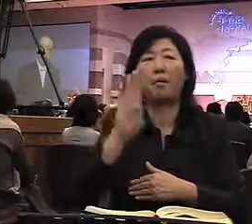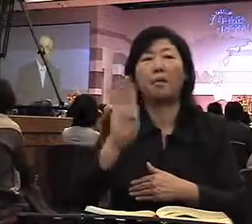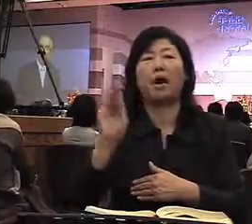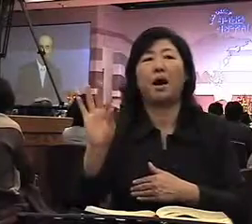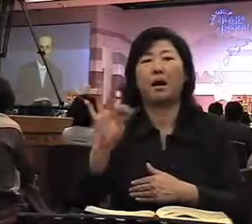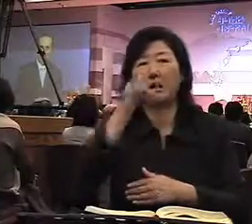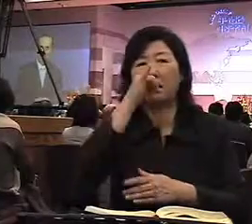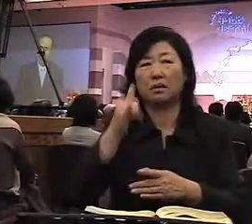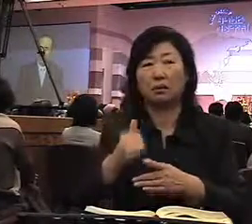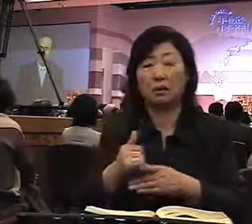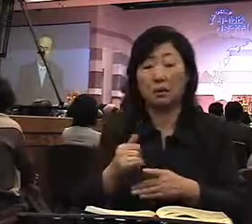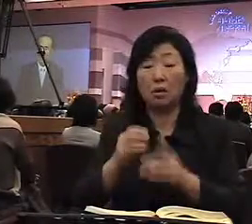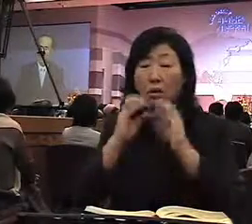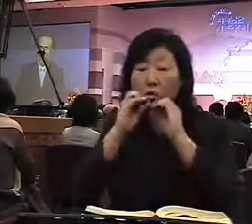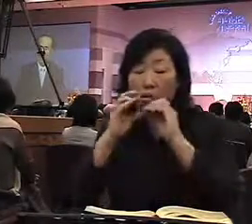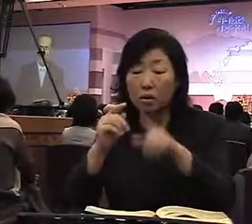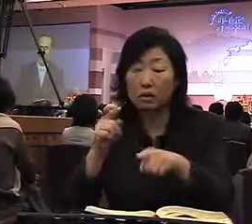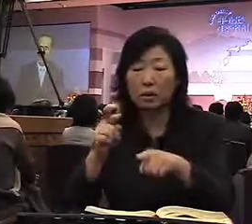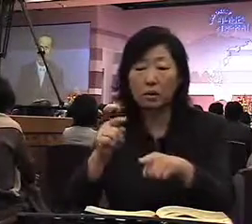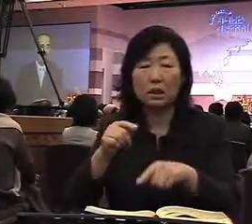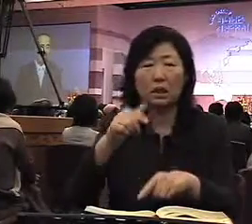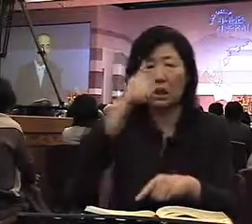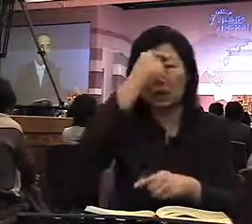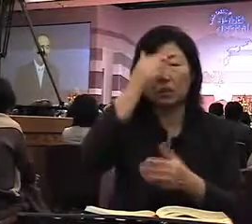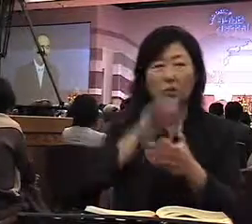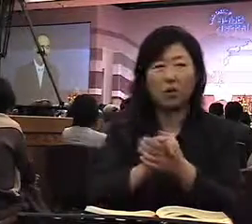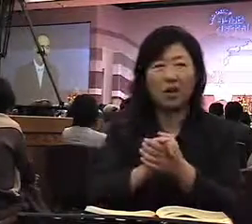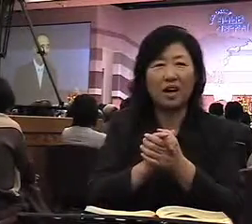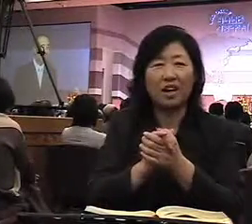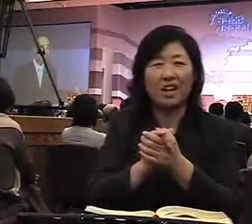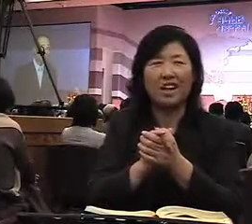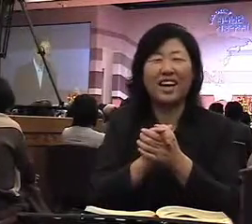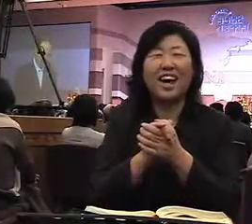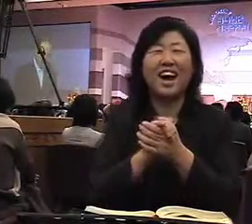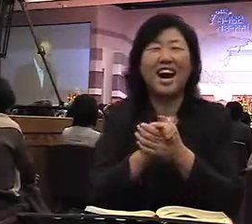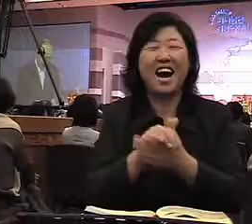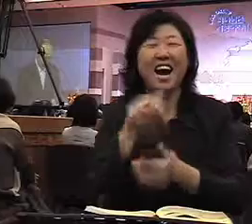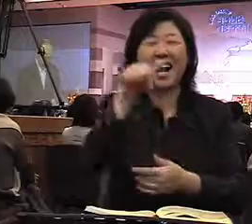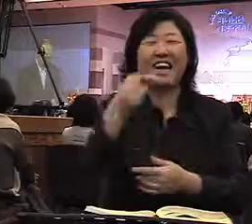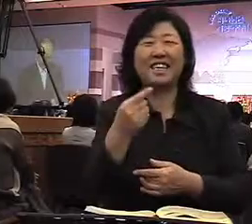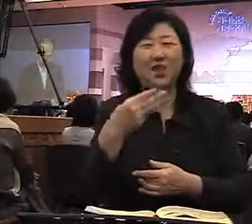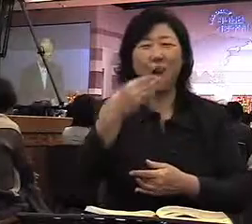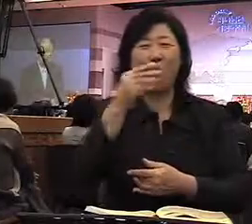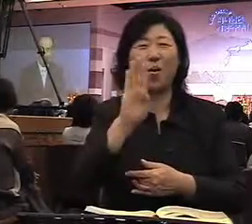오시면 되는데 전도사님 그건 기도하는 골방이 아니고 옷 걸어놓는 클로셋입니다.